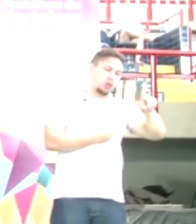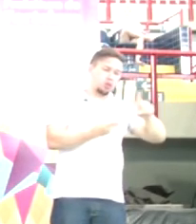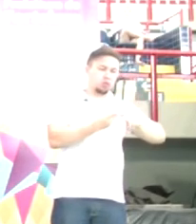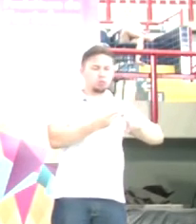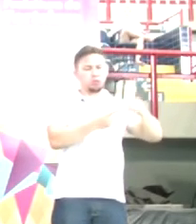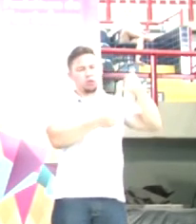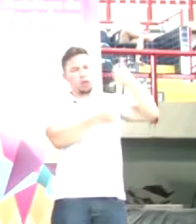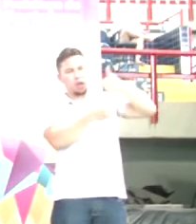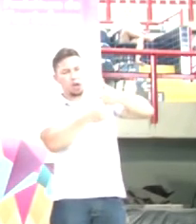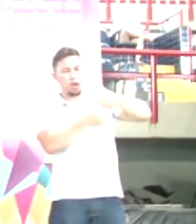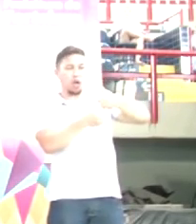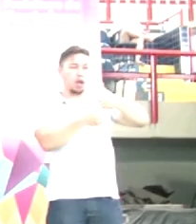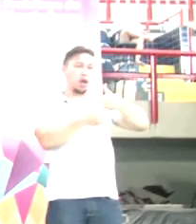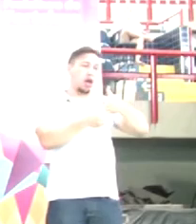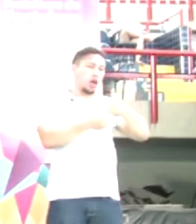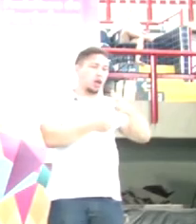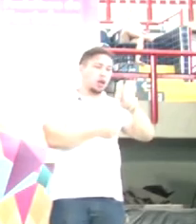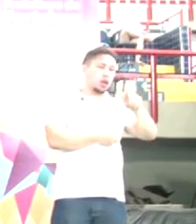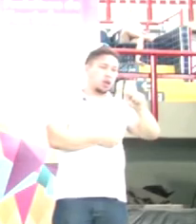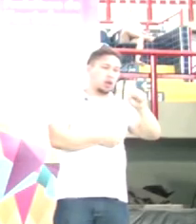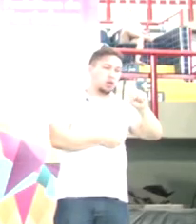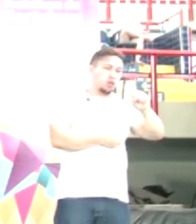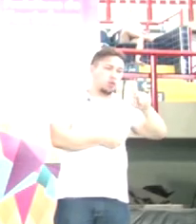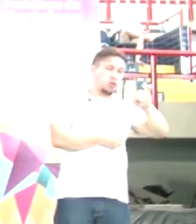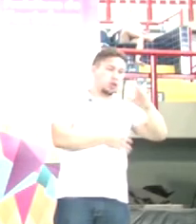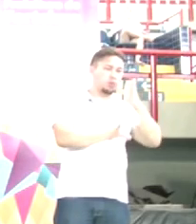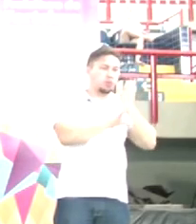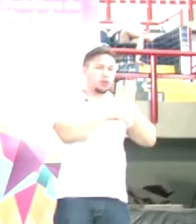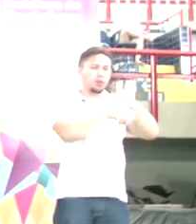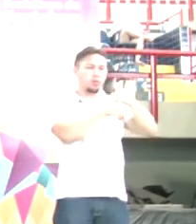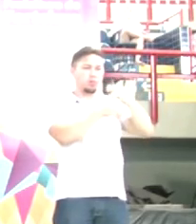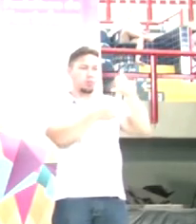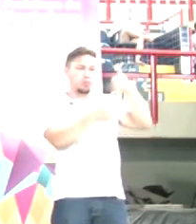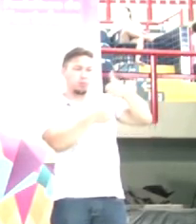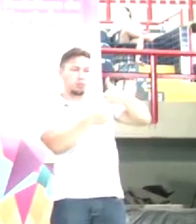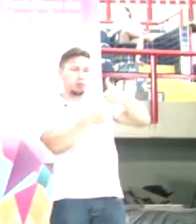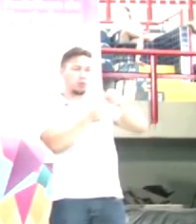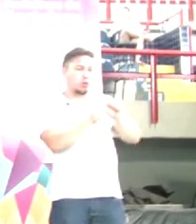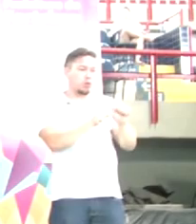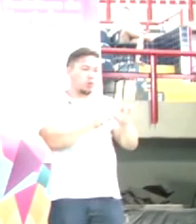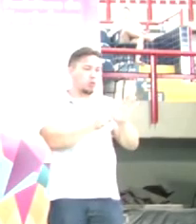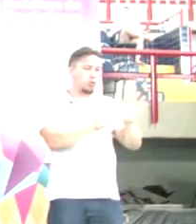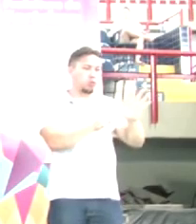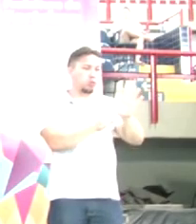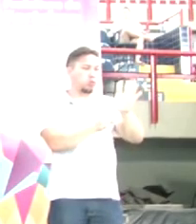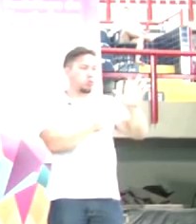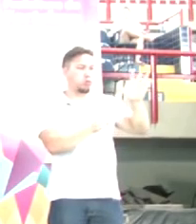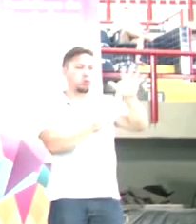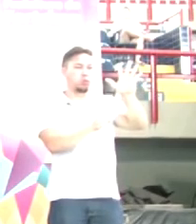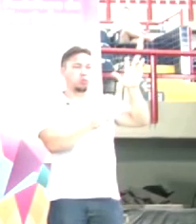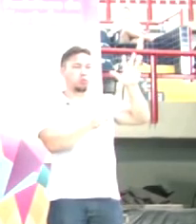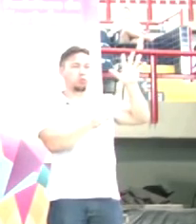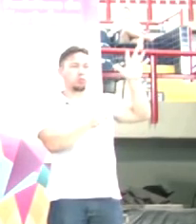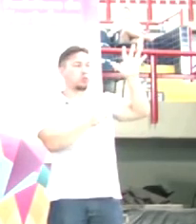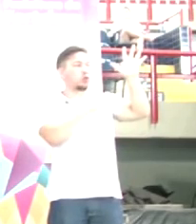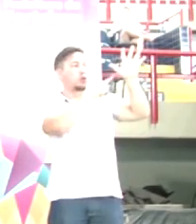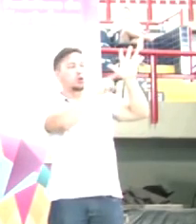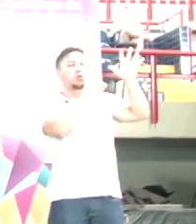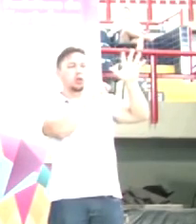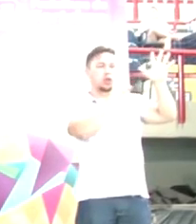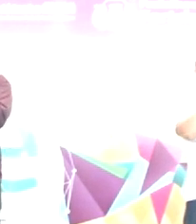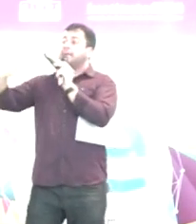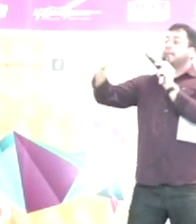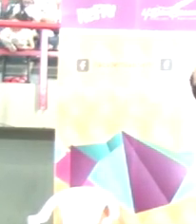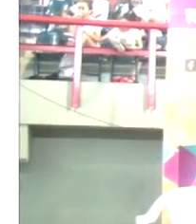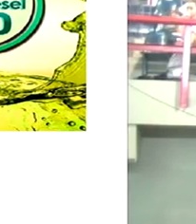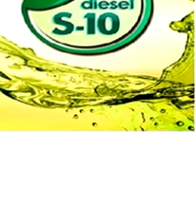o querosene, que são derivados do petróleo, você acaba liberando esse enxofre na atmosfera.